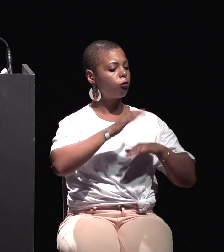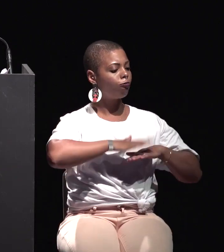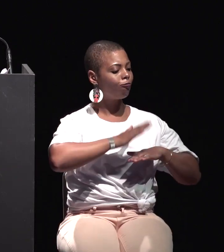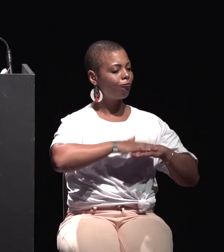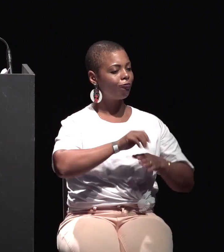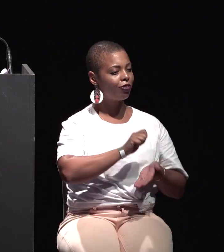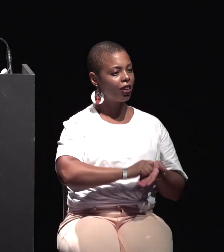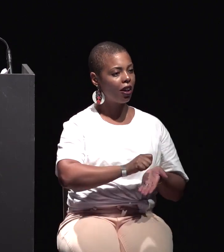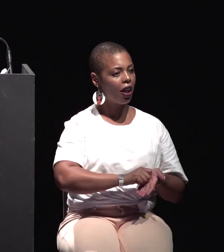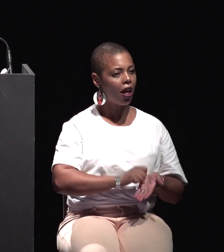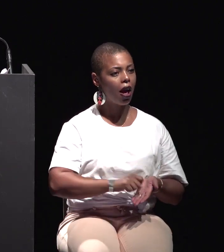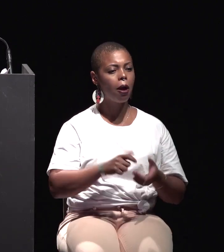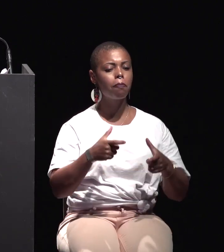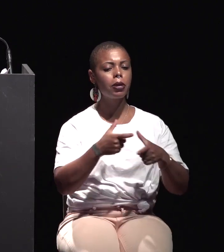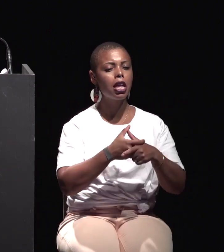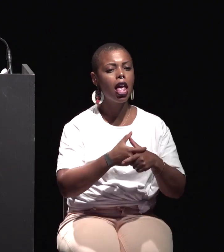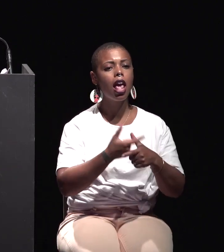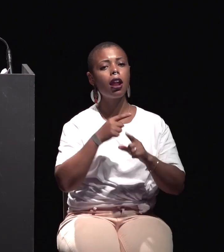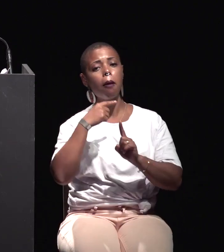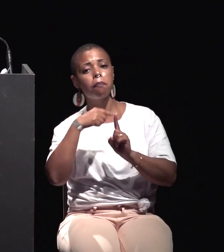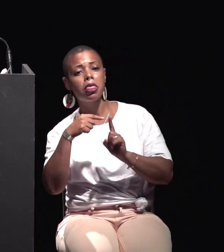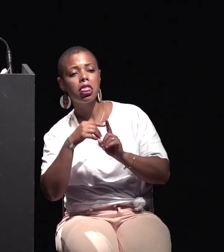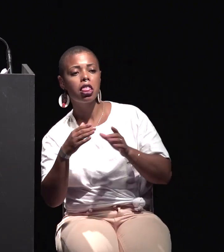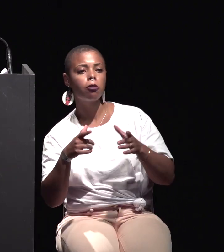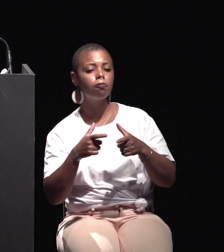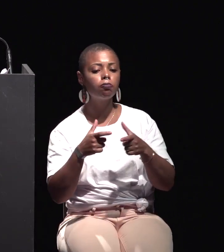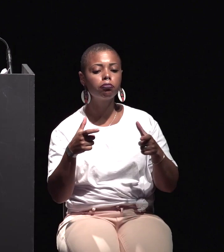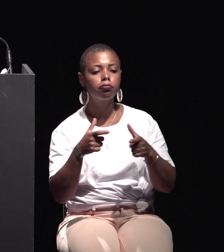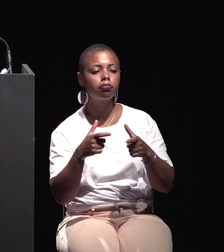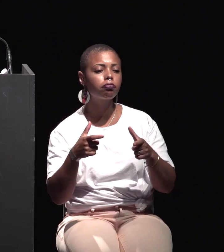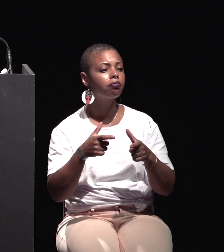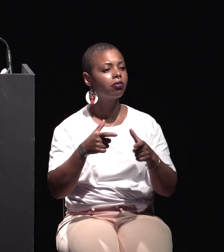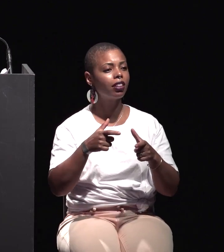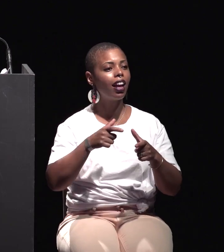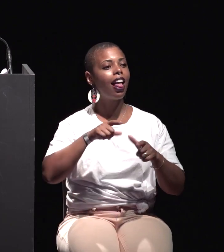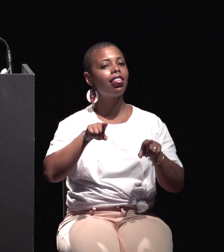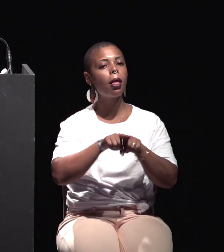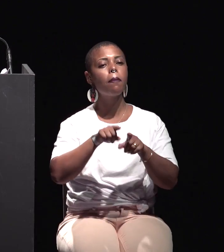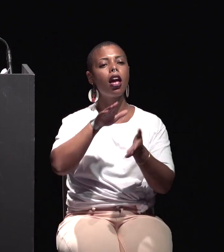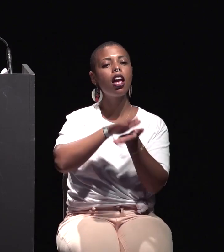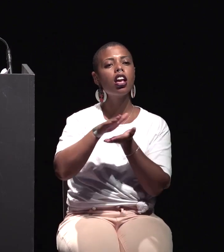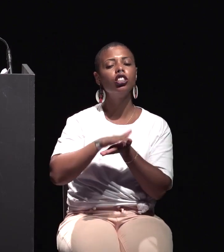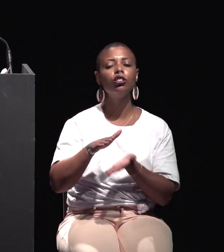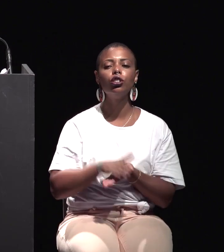artesanais, editoras pequenas, editoras médias, editoras que são